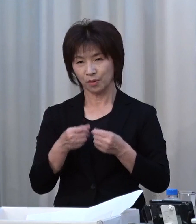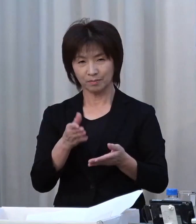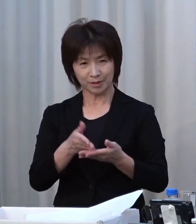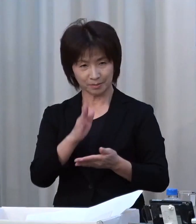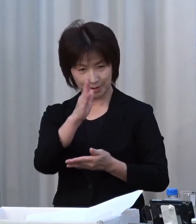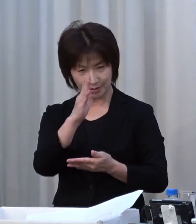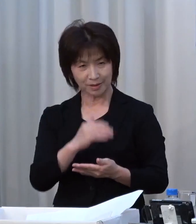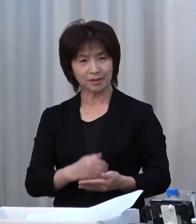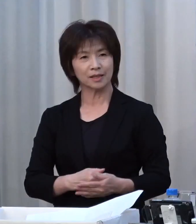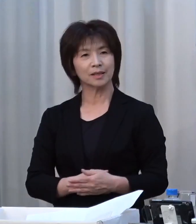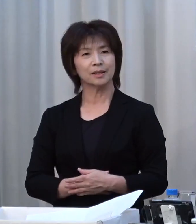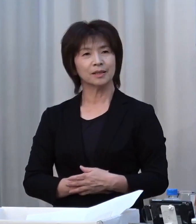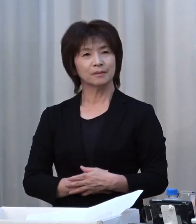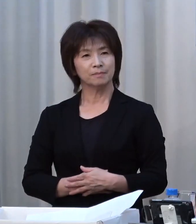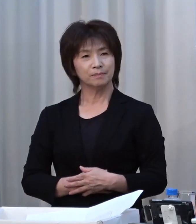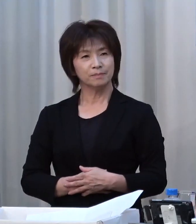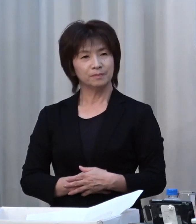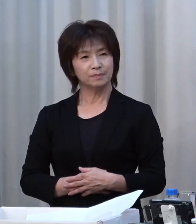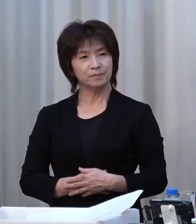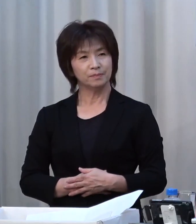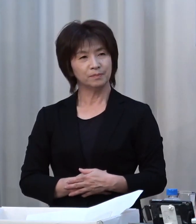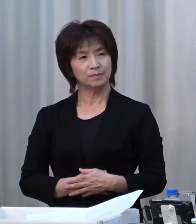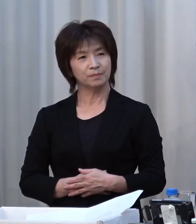明してください。